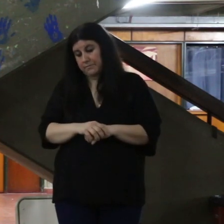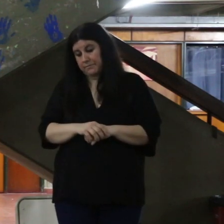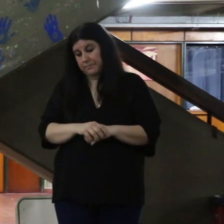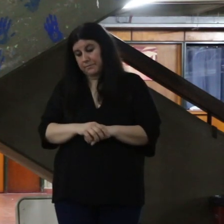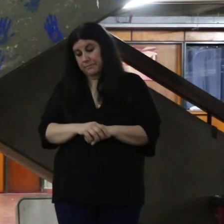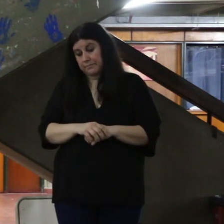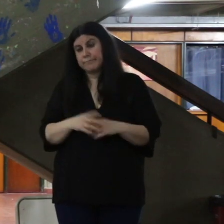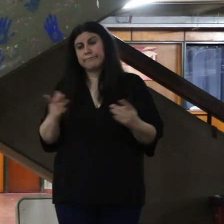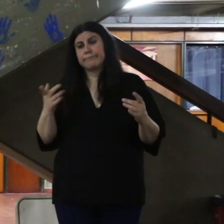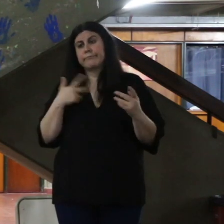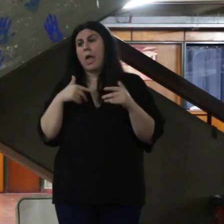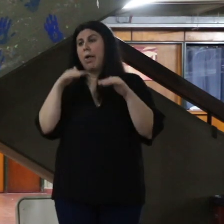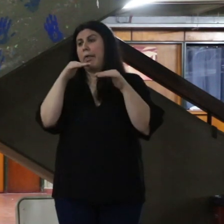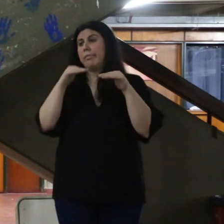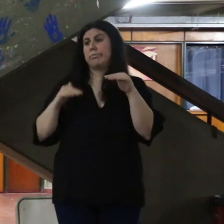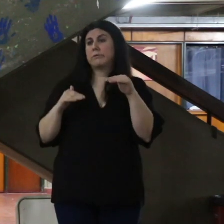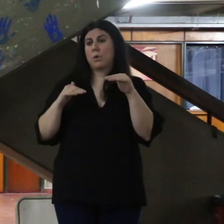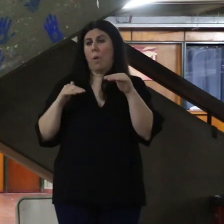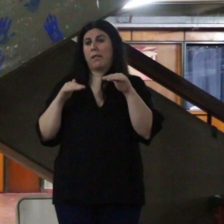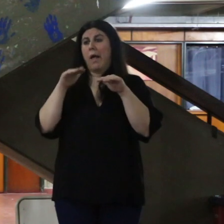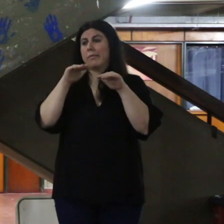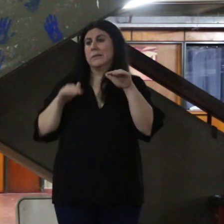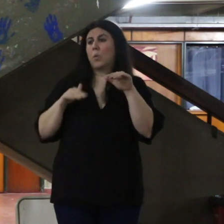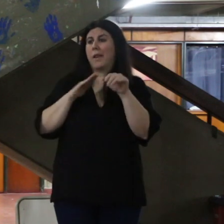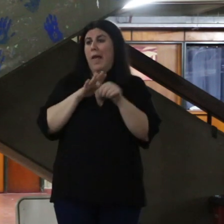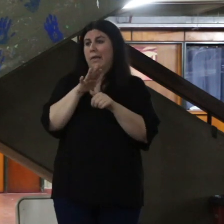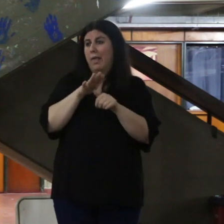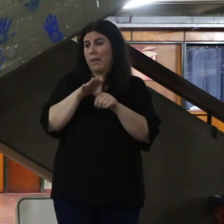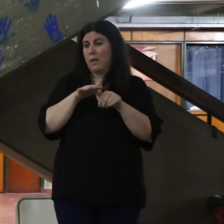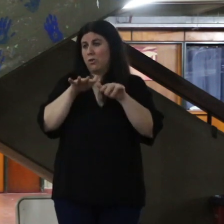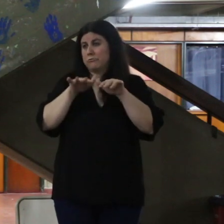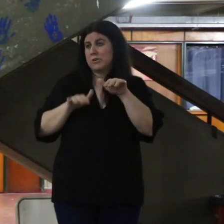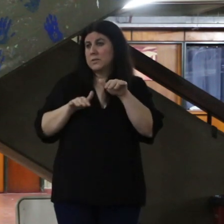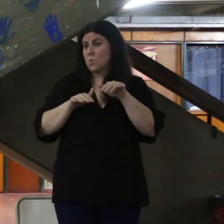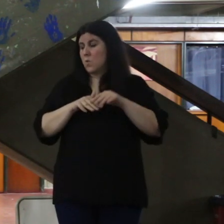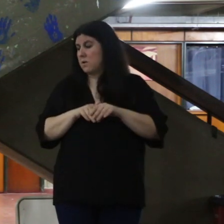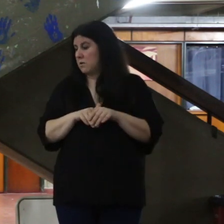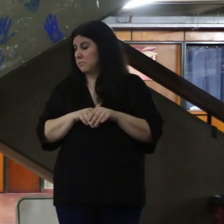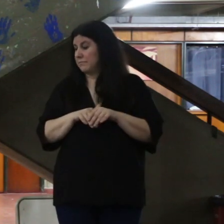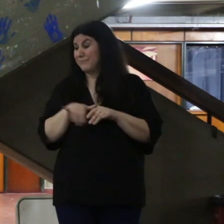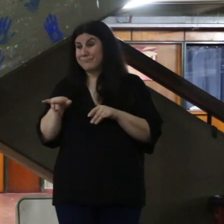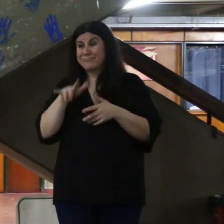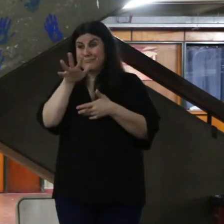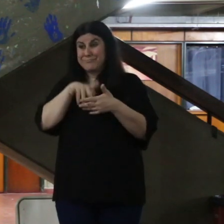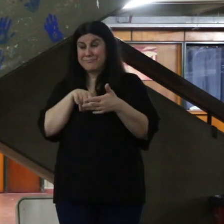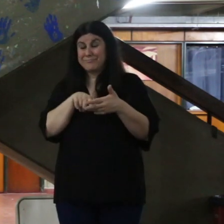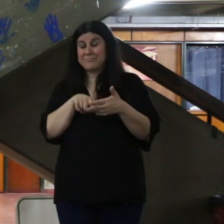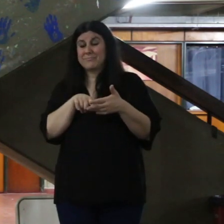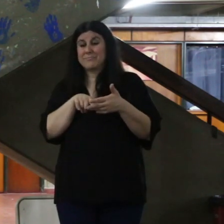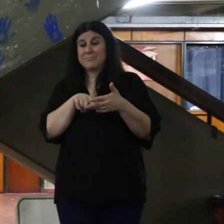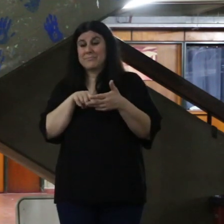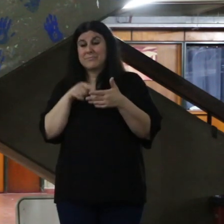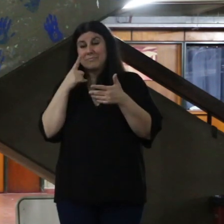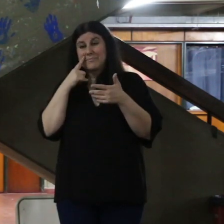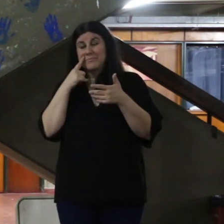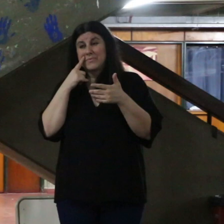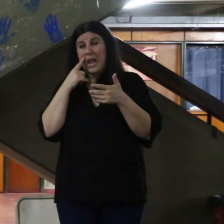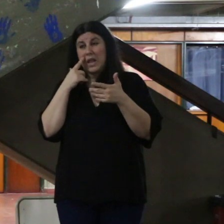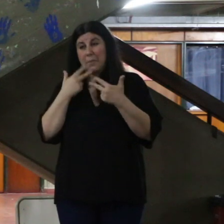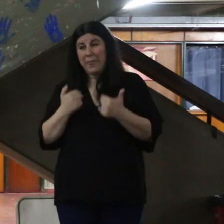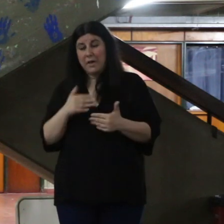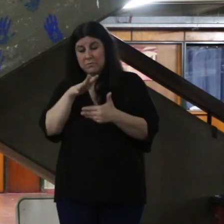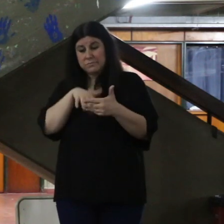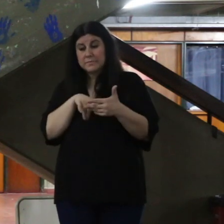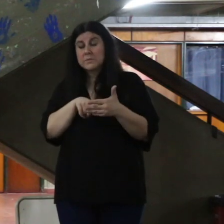Hablábamos de desigualdad y hablábamos de desigualdad de género. Dice este estudio que